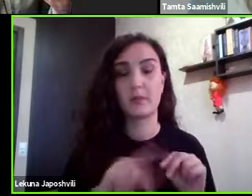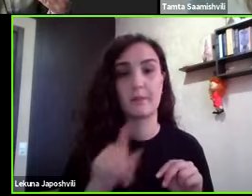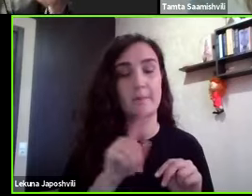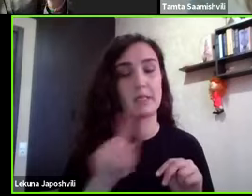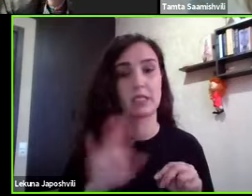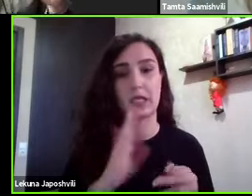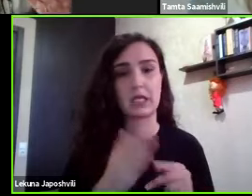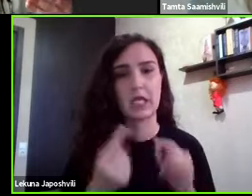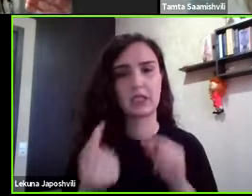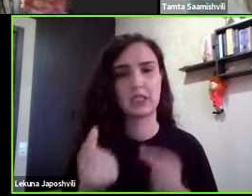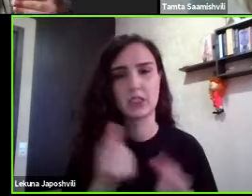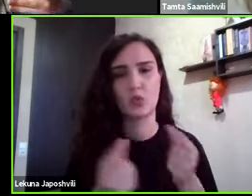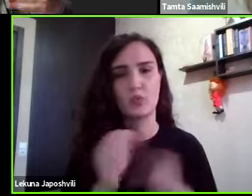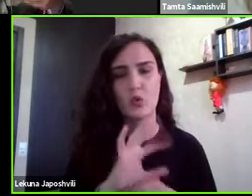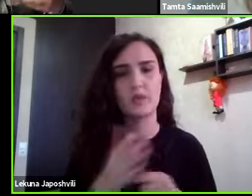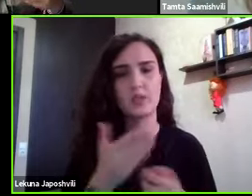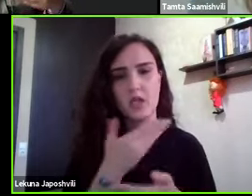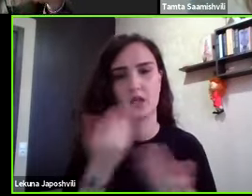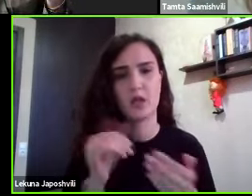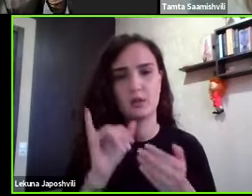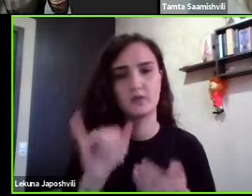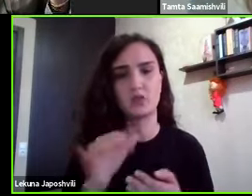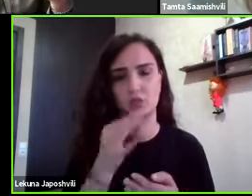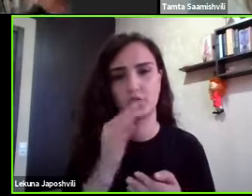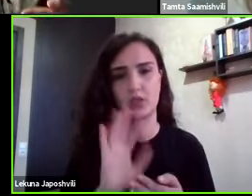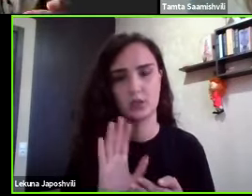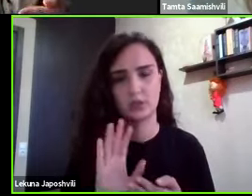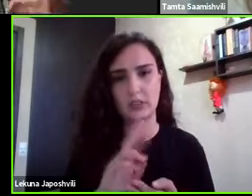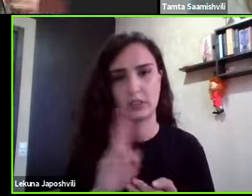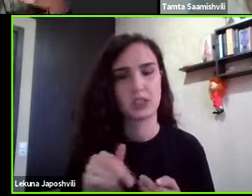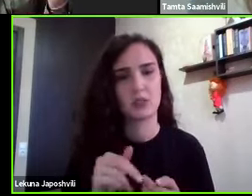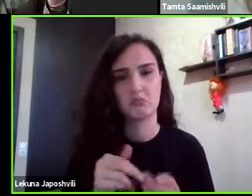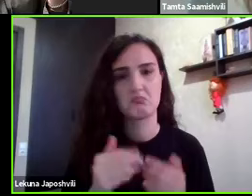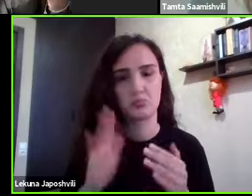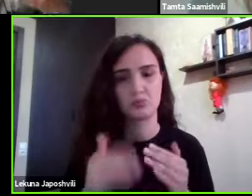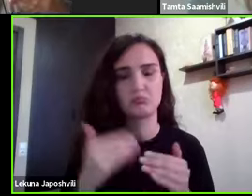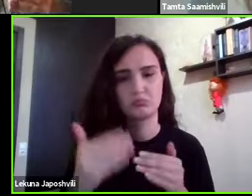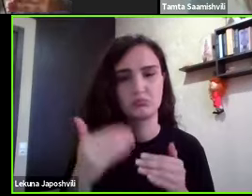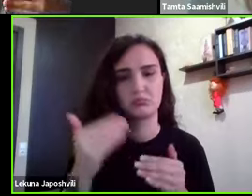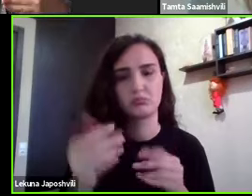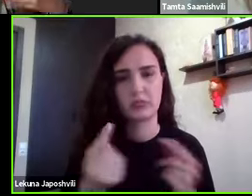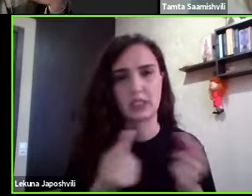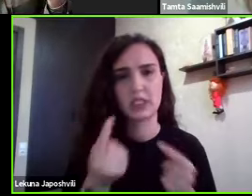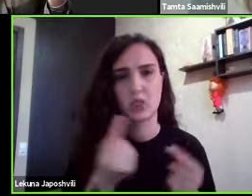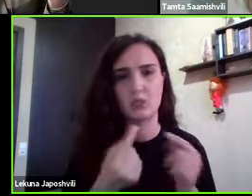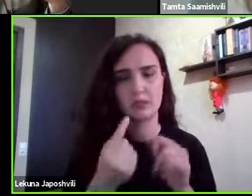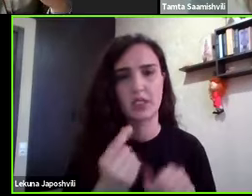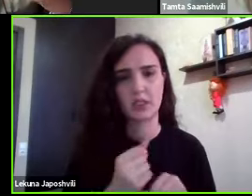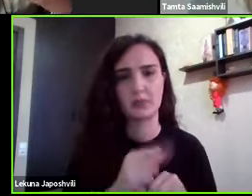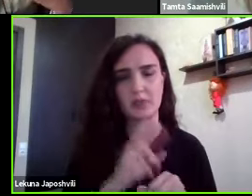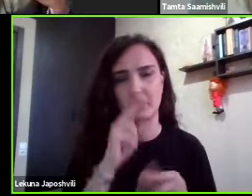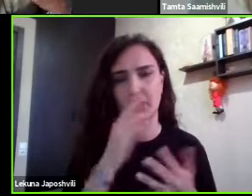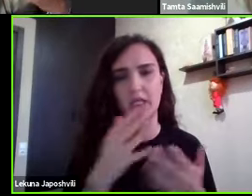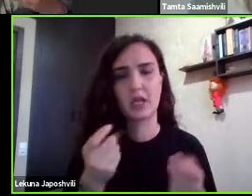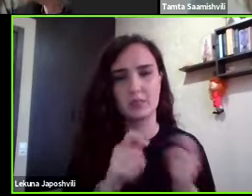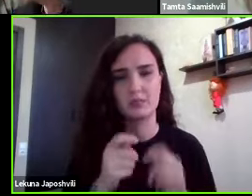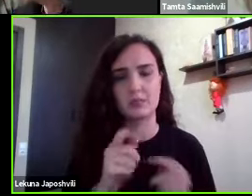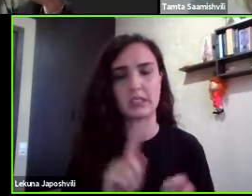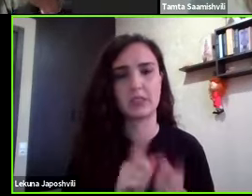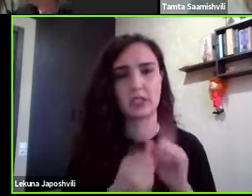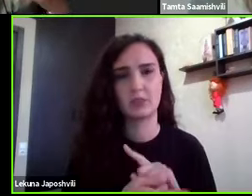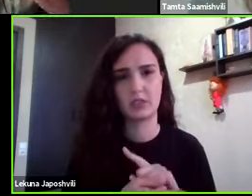ანტისხეულები COVID-ს ჯერ არ გააჩნია და აწი მოხდება ანტისხეულების გამომუშავება და მედიკამენტებად